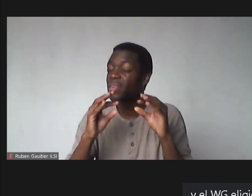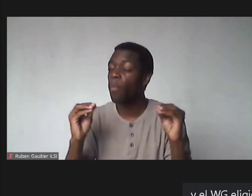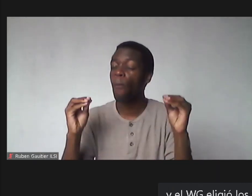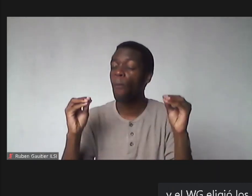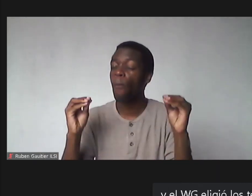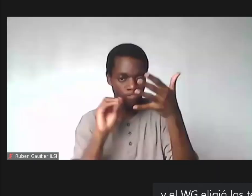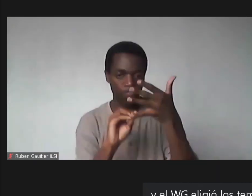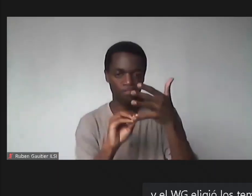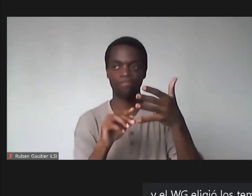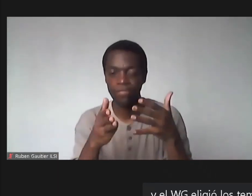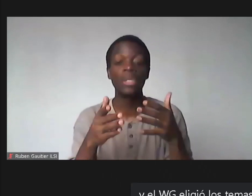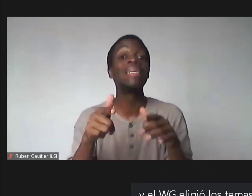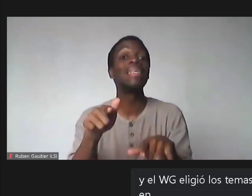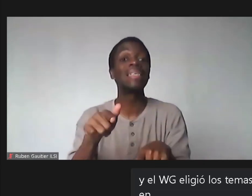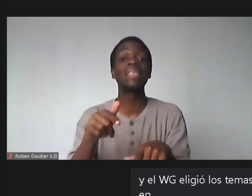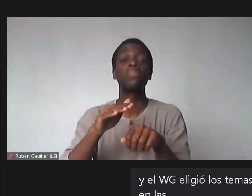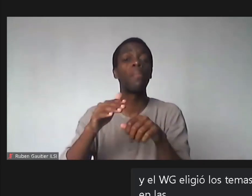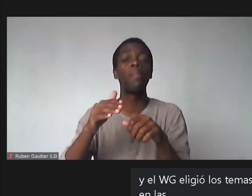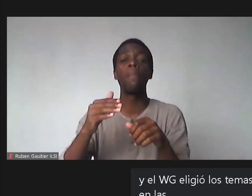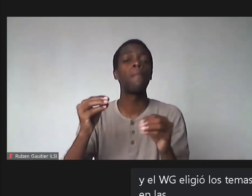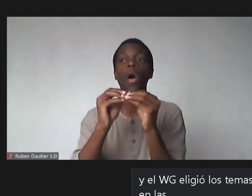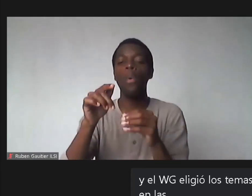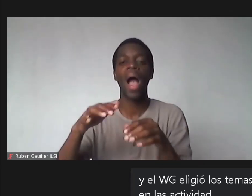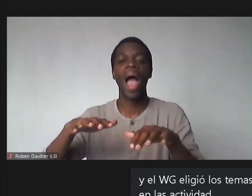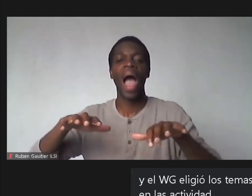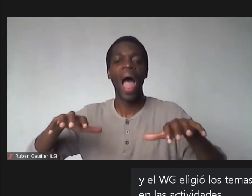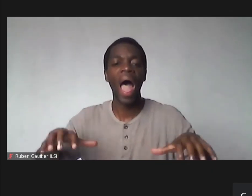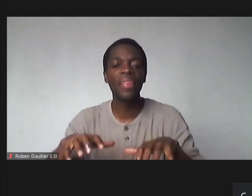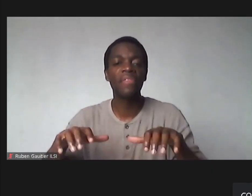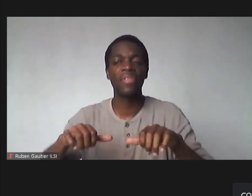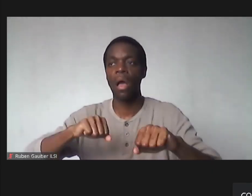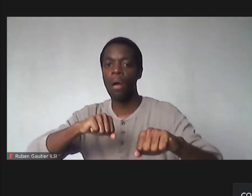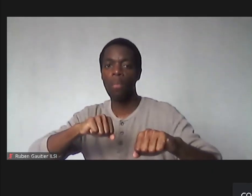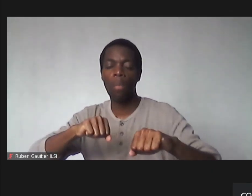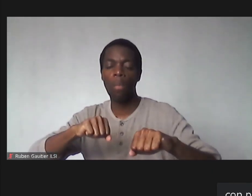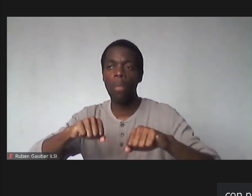las actividades. Así que con preguntas que sean muy simples